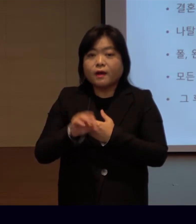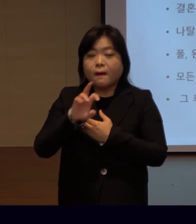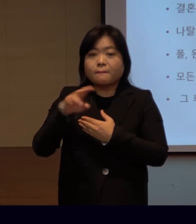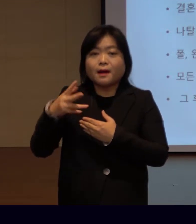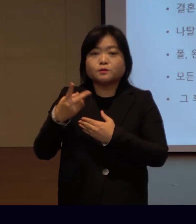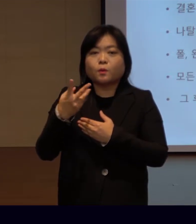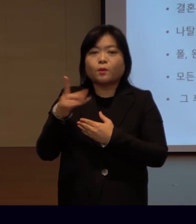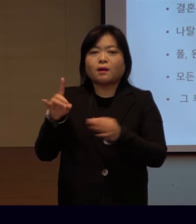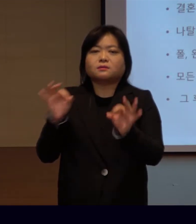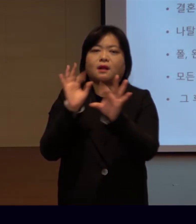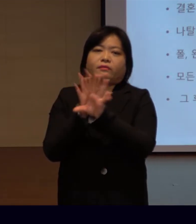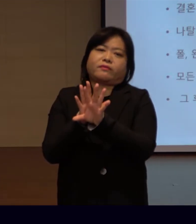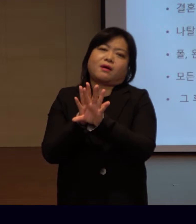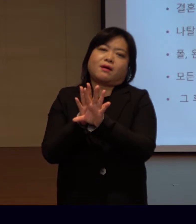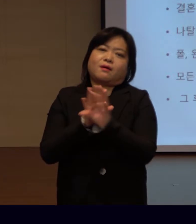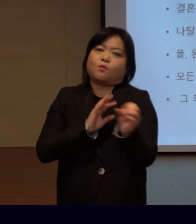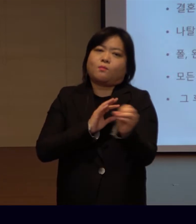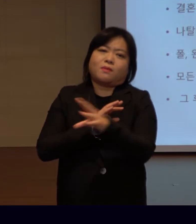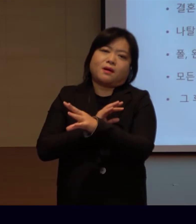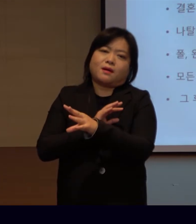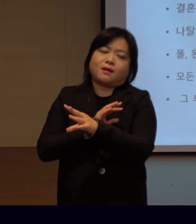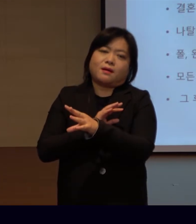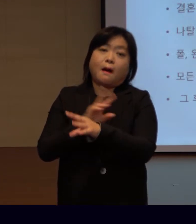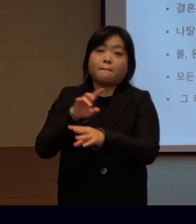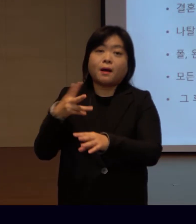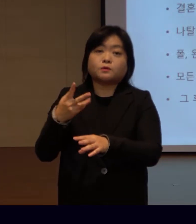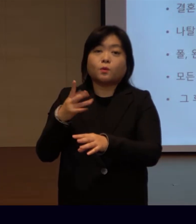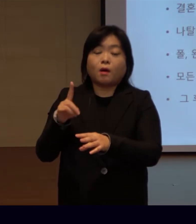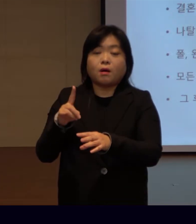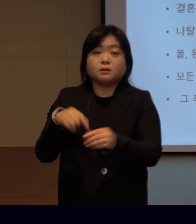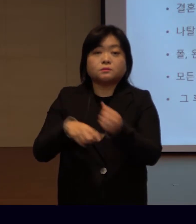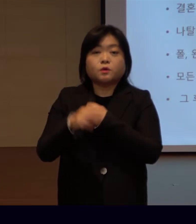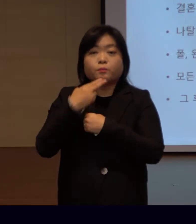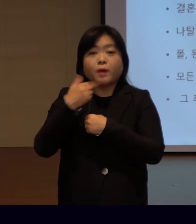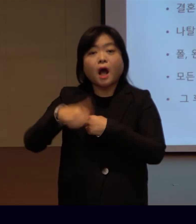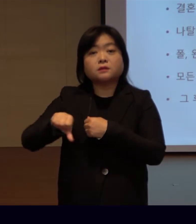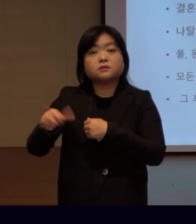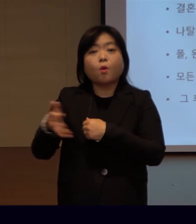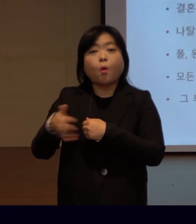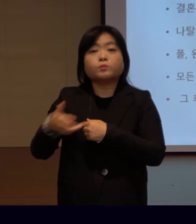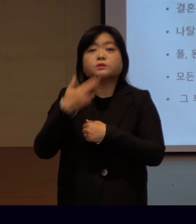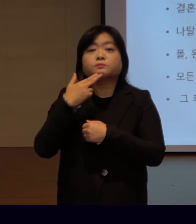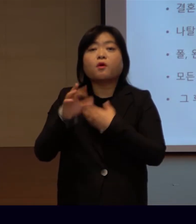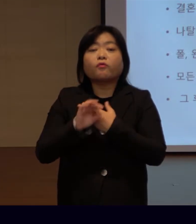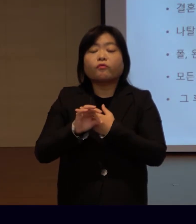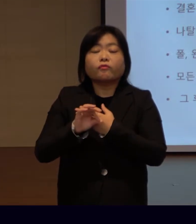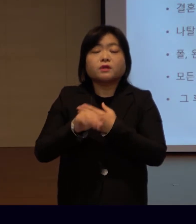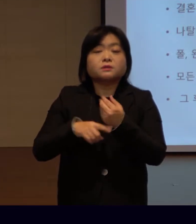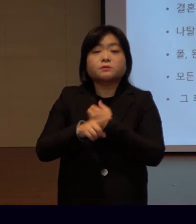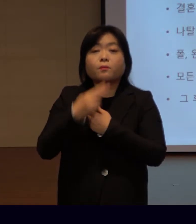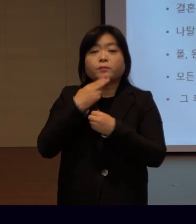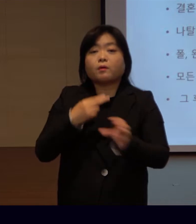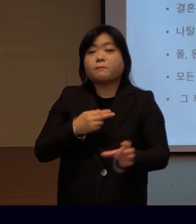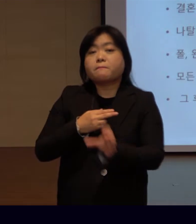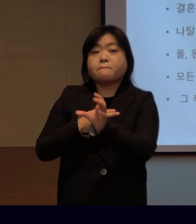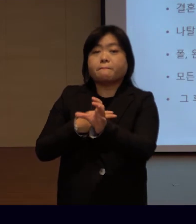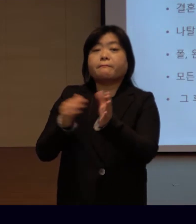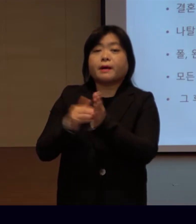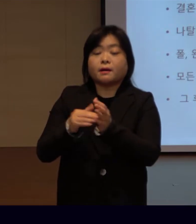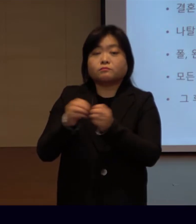마조라는 없어지는 거다. 마조라는 의미가 없다. 왜 아들이 없잖냐. 이런 조항을 첨부합니다. 그래서